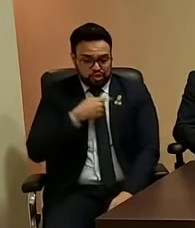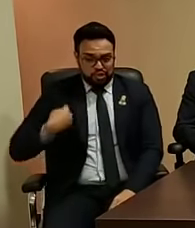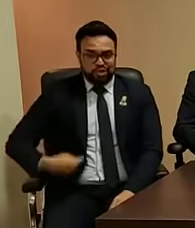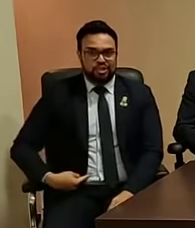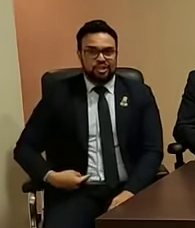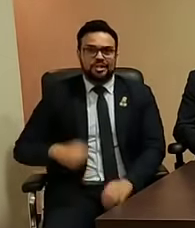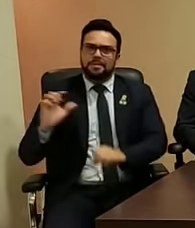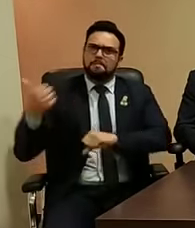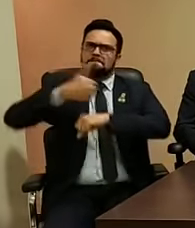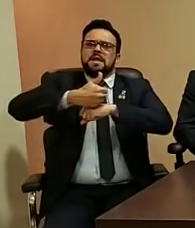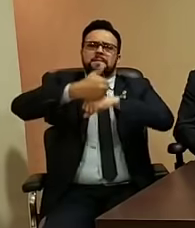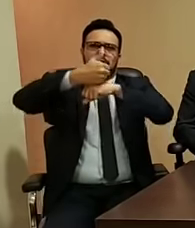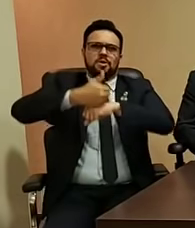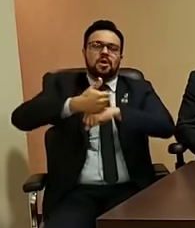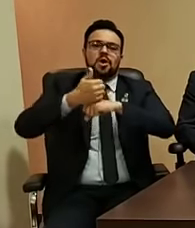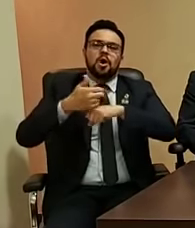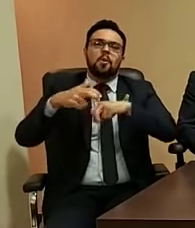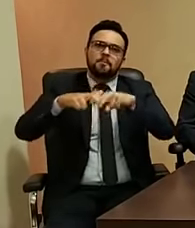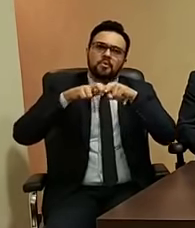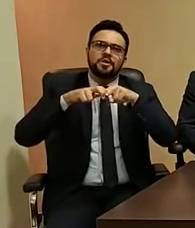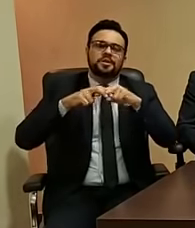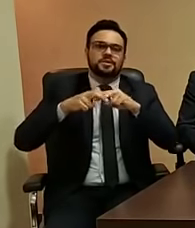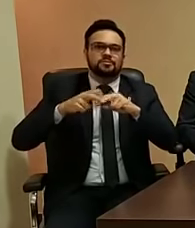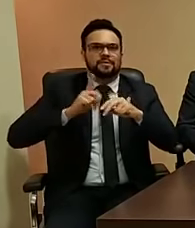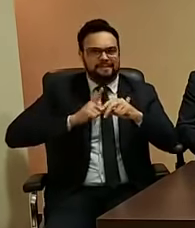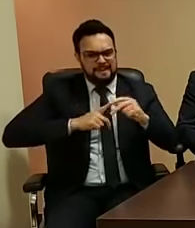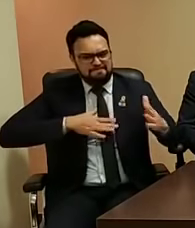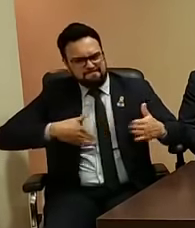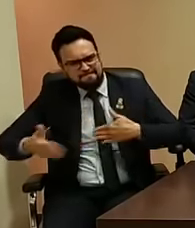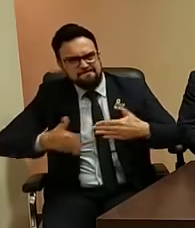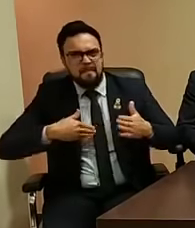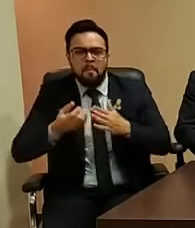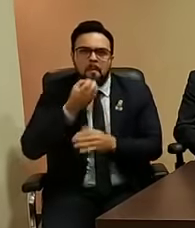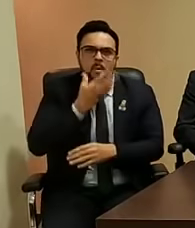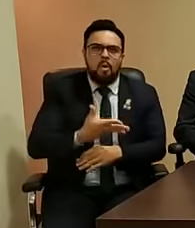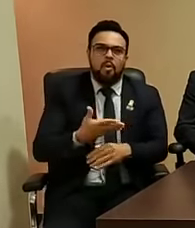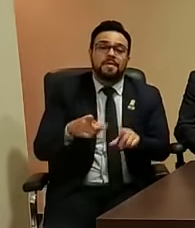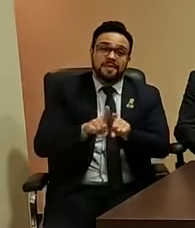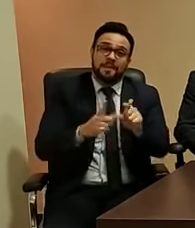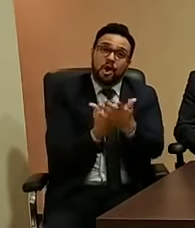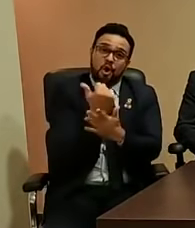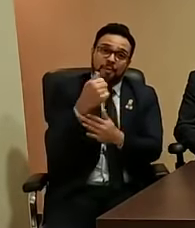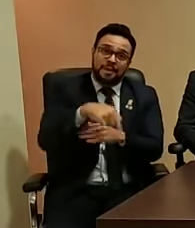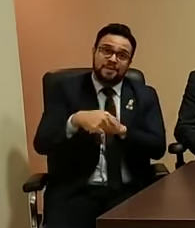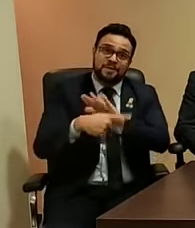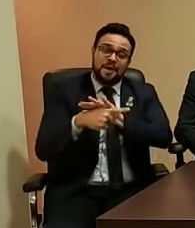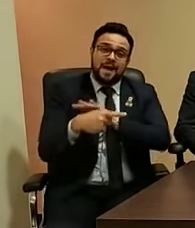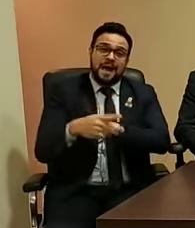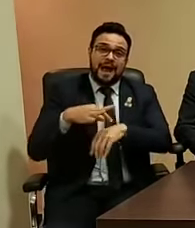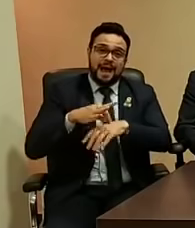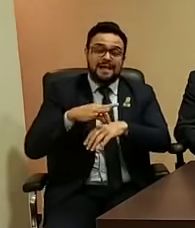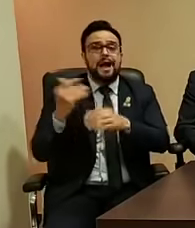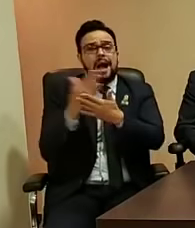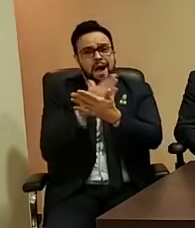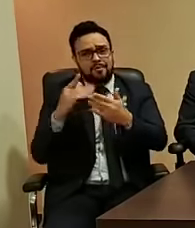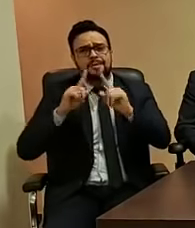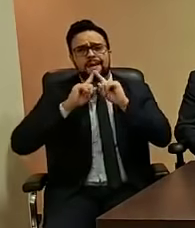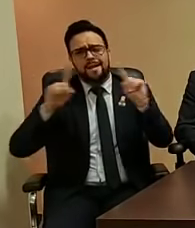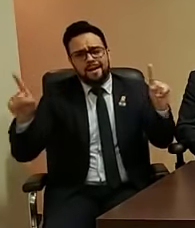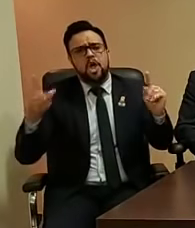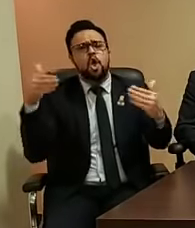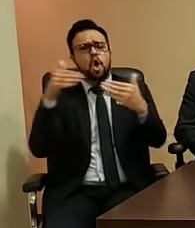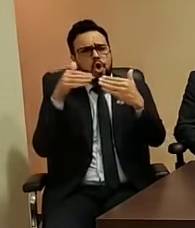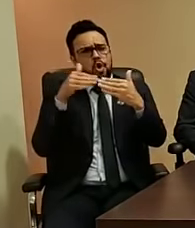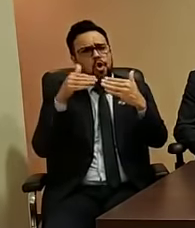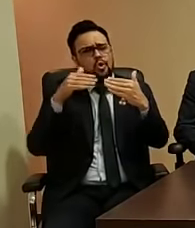primeiro lugar, por isso que a China importa coisas boas do mundo todo, como está importando nossa carne. Alguns estão reclamando do preço, concordo,